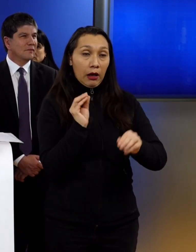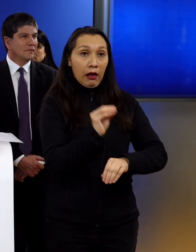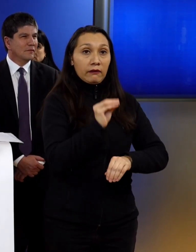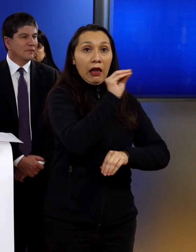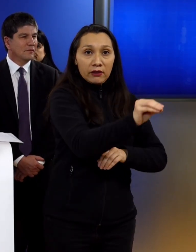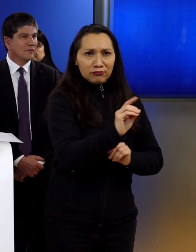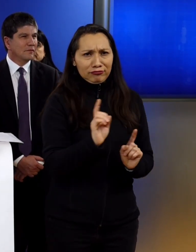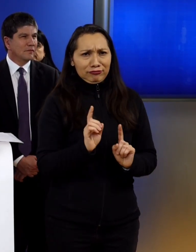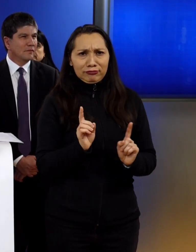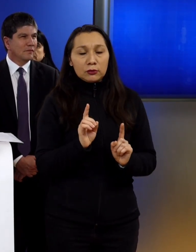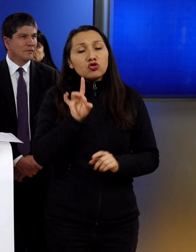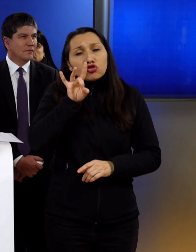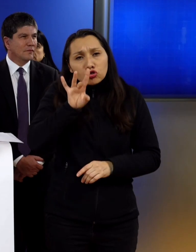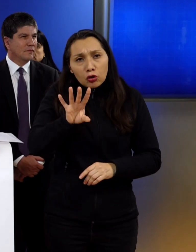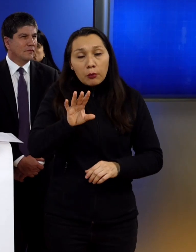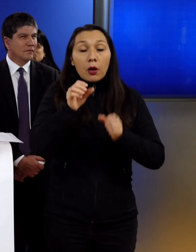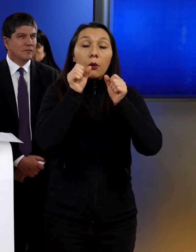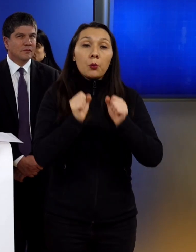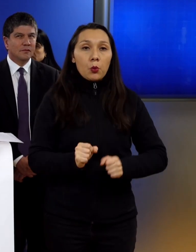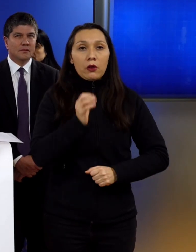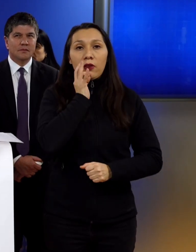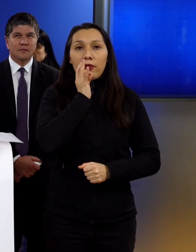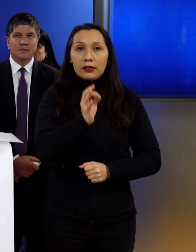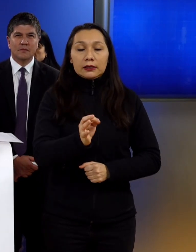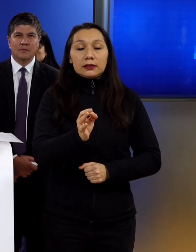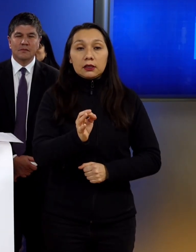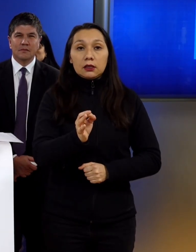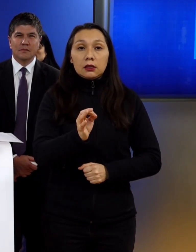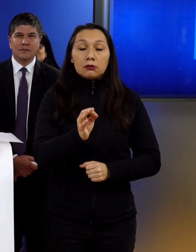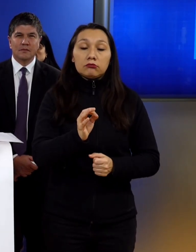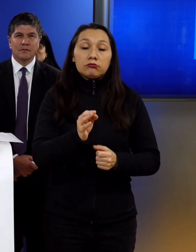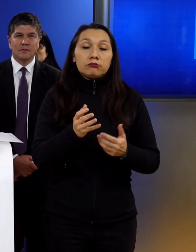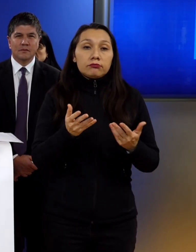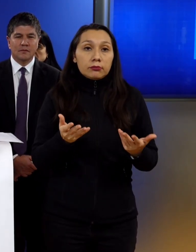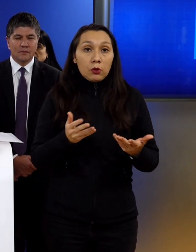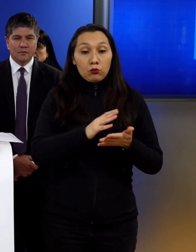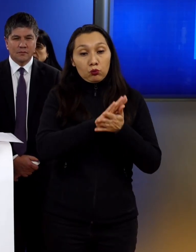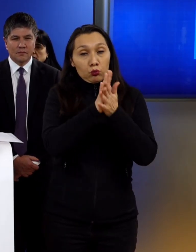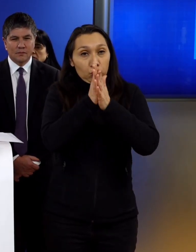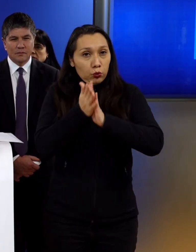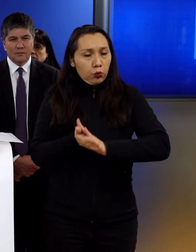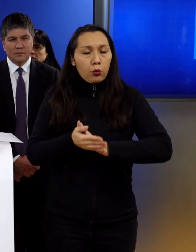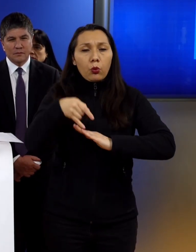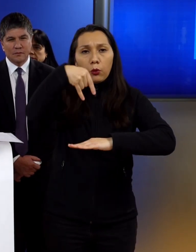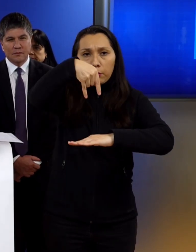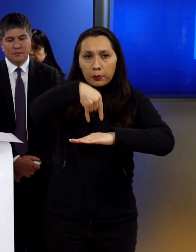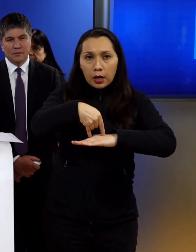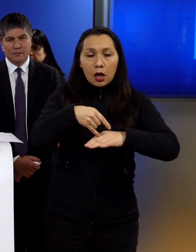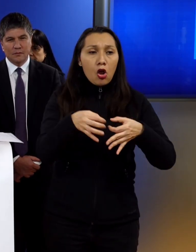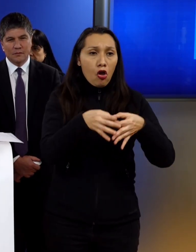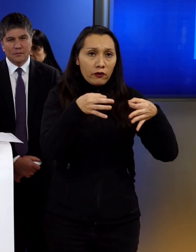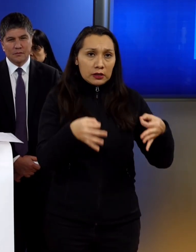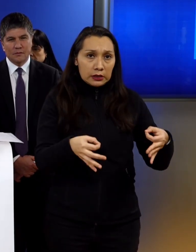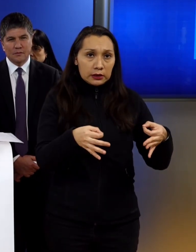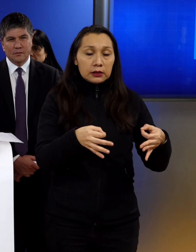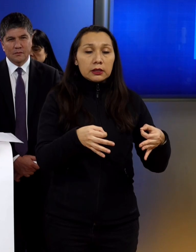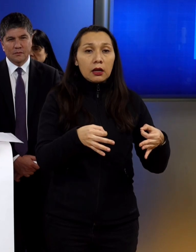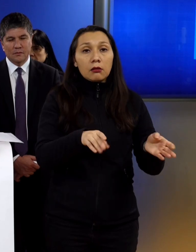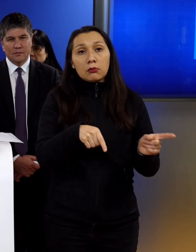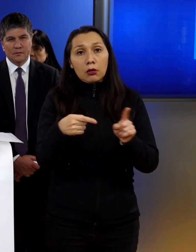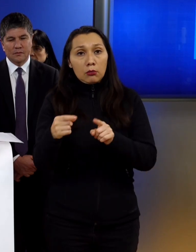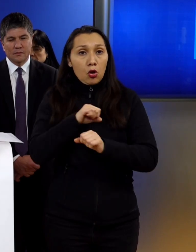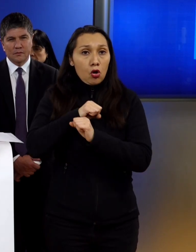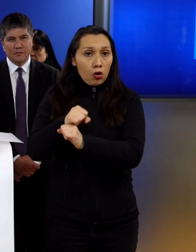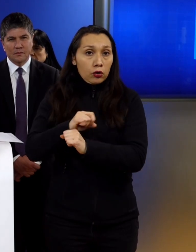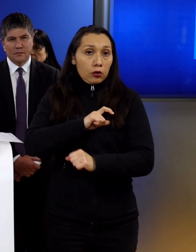recados. Solo podemos decir que a todo el Parlamento oficialista y también